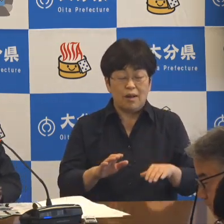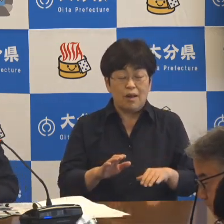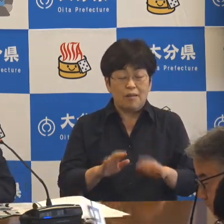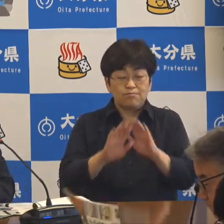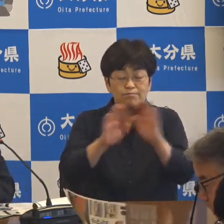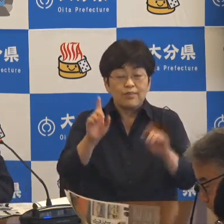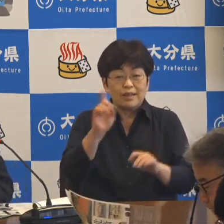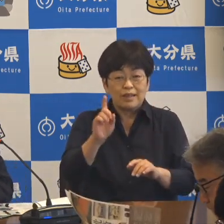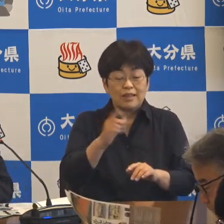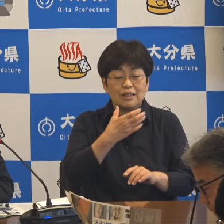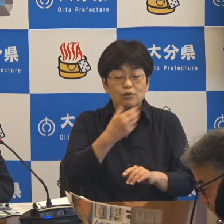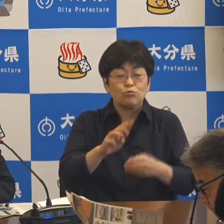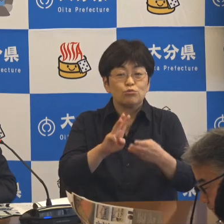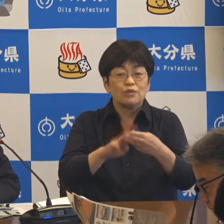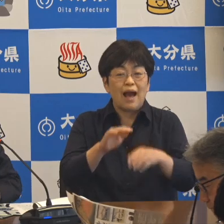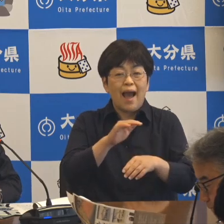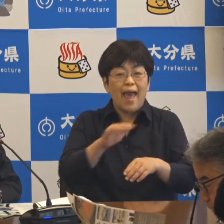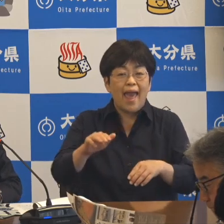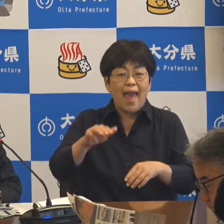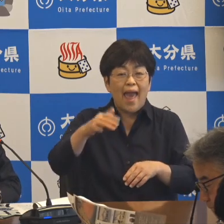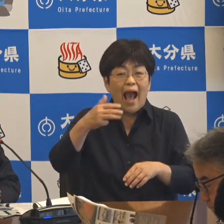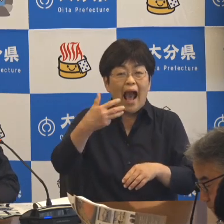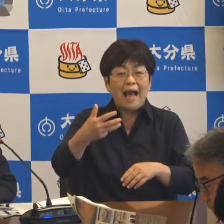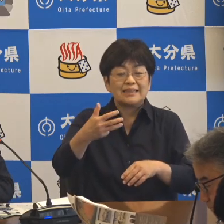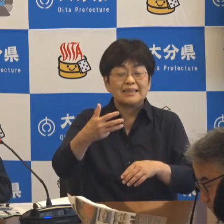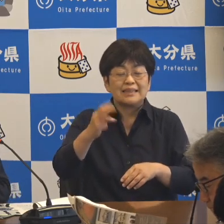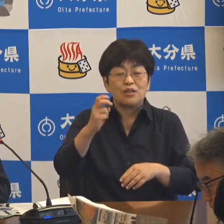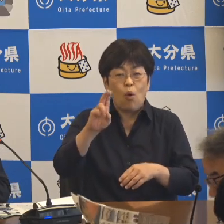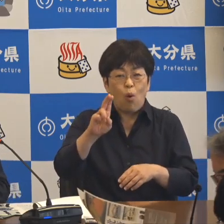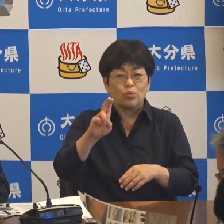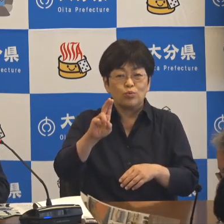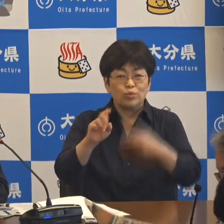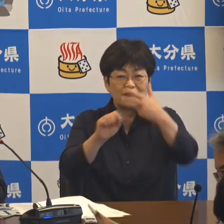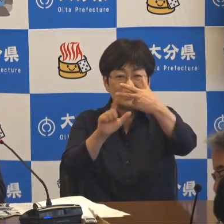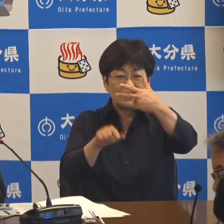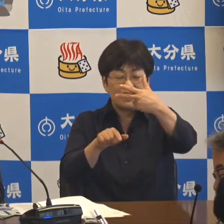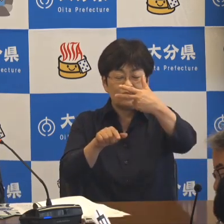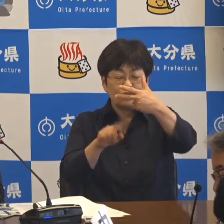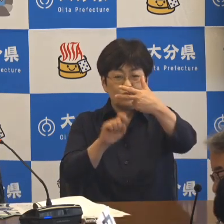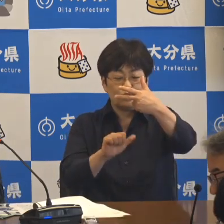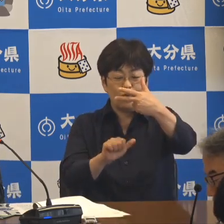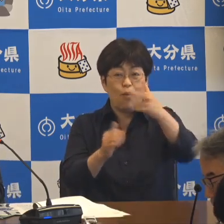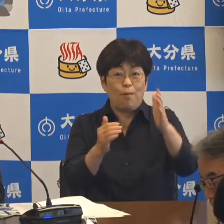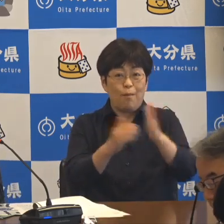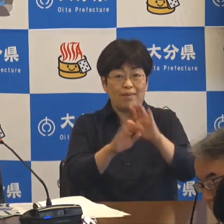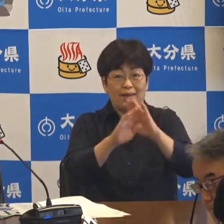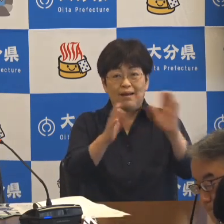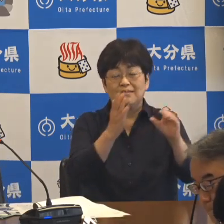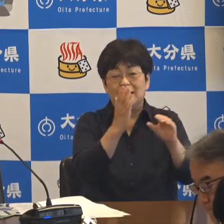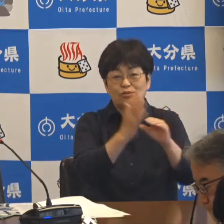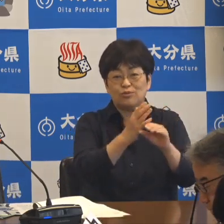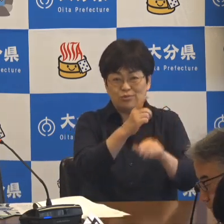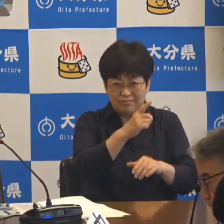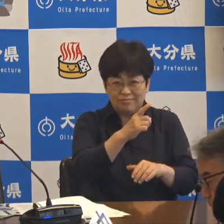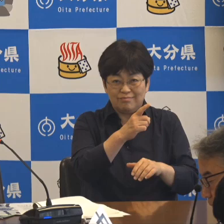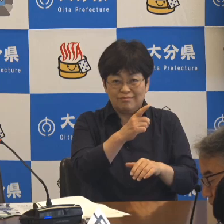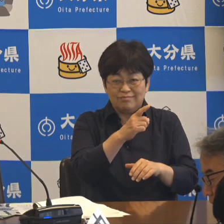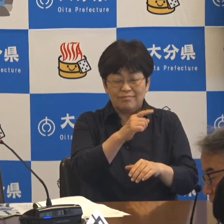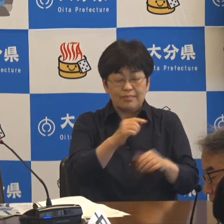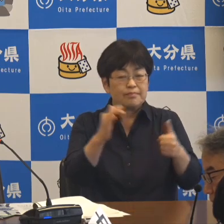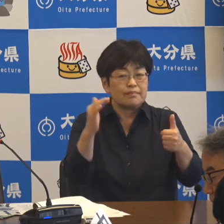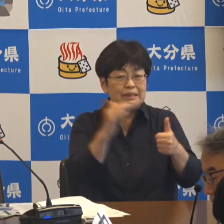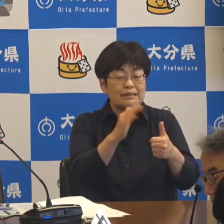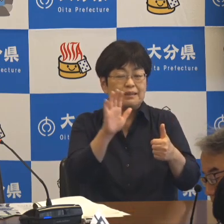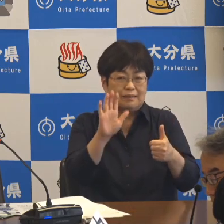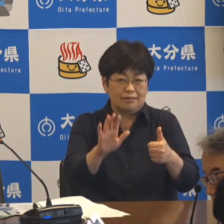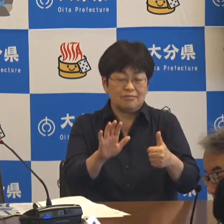、これは7月15日まででありますけど、大変ですね、好評でありまして、NHK